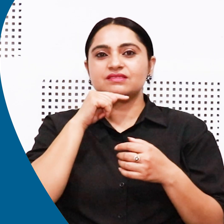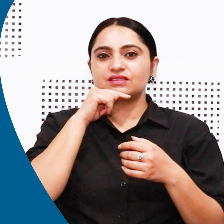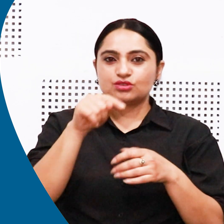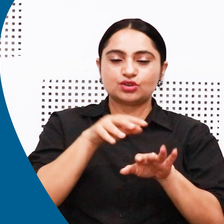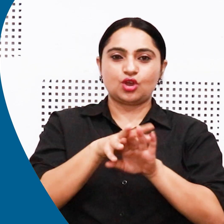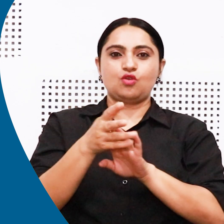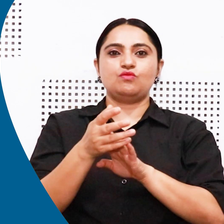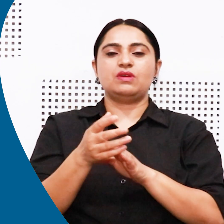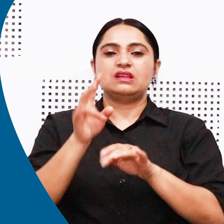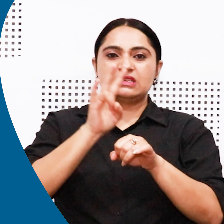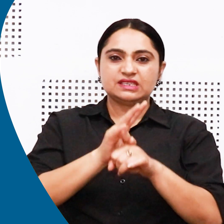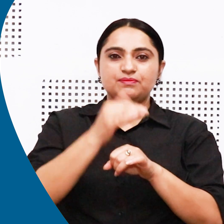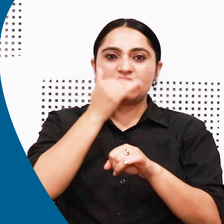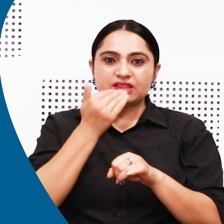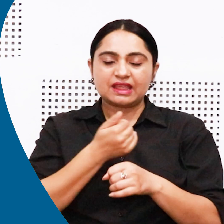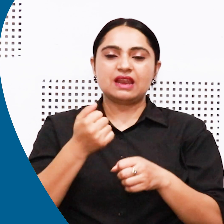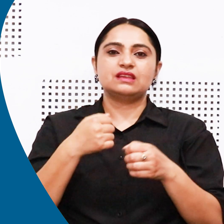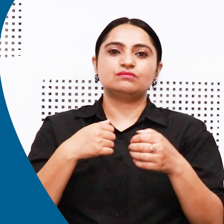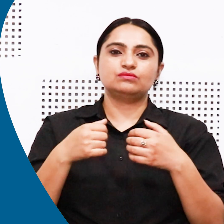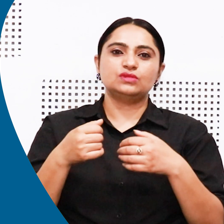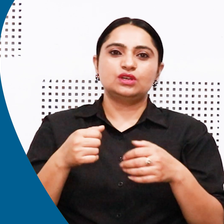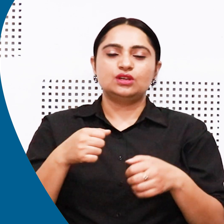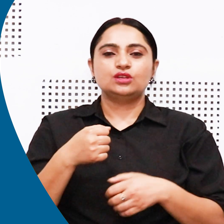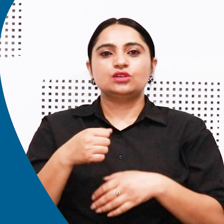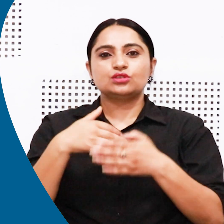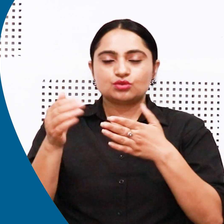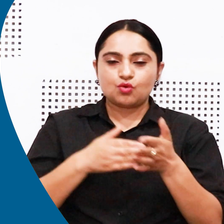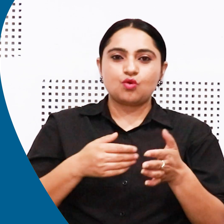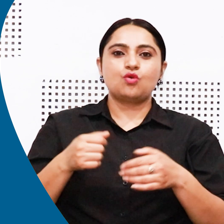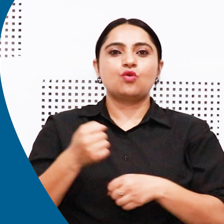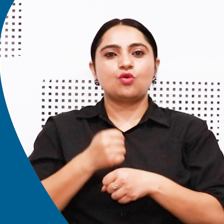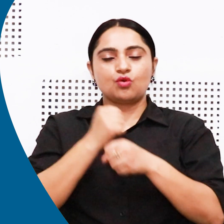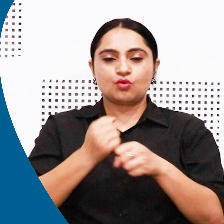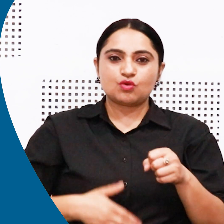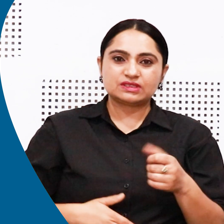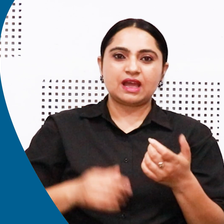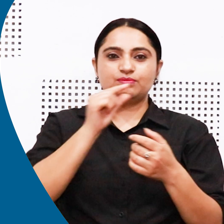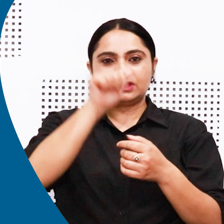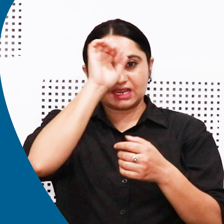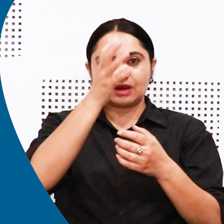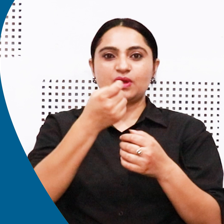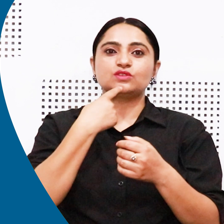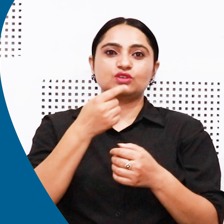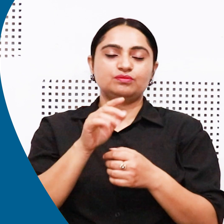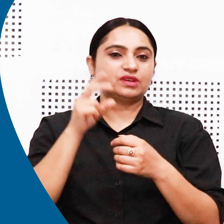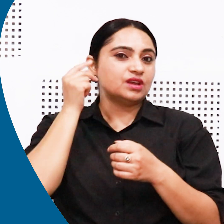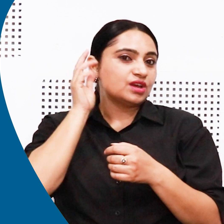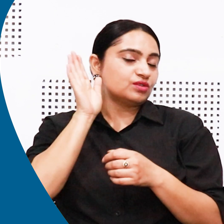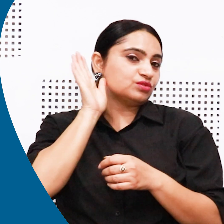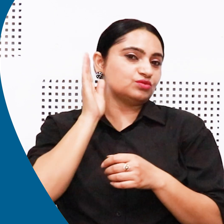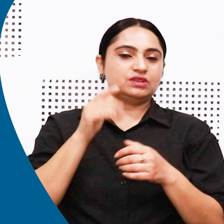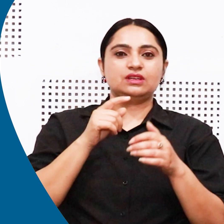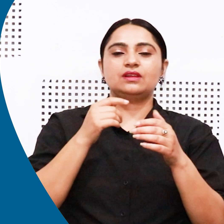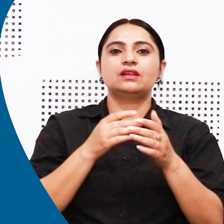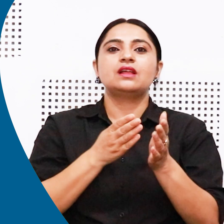तालिम, स्वरोजगारका कार्यक्रम बारे जानकारी पाइन्छ कि भनेर रेडियो सुन्ने बानी बसेको छ। रिता चौधरीले कैलालीको टिकापुरमा